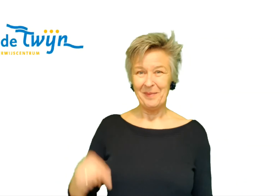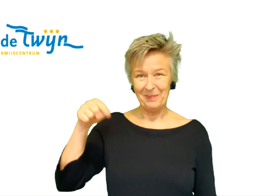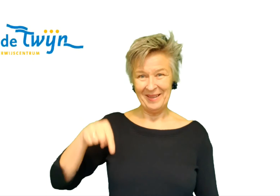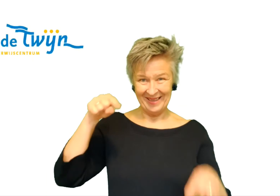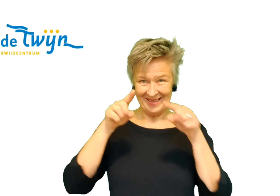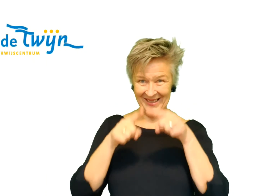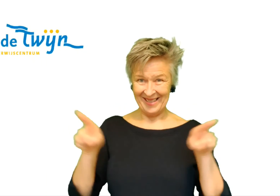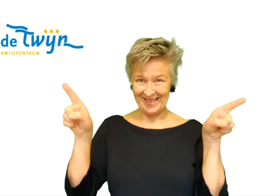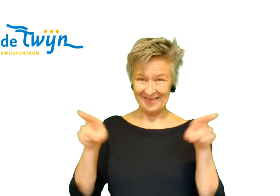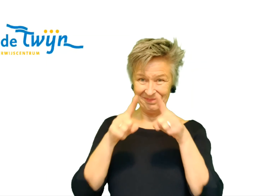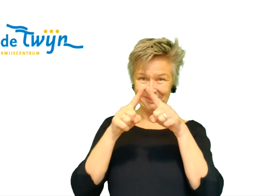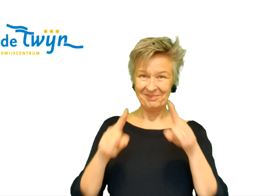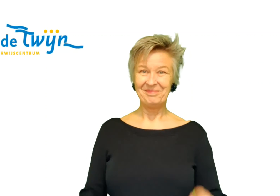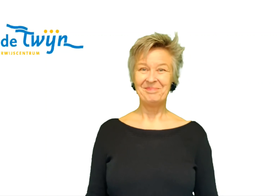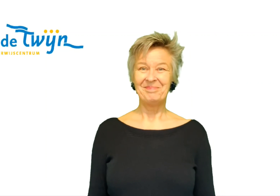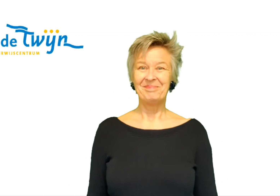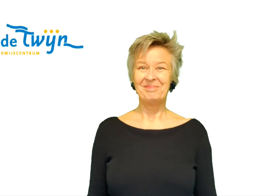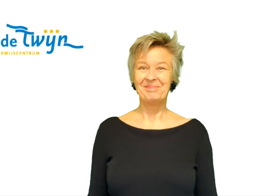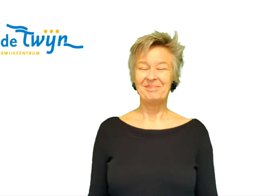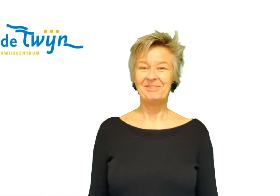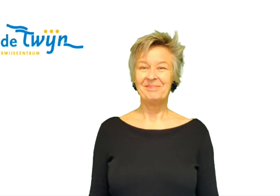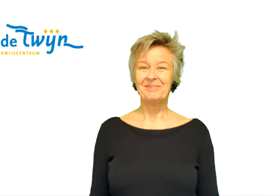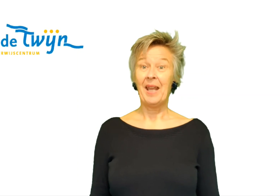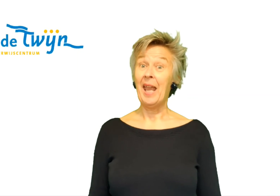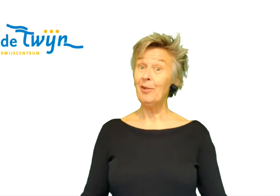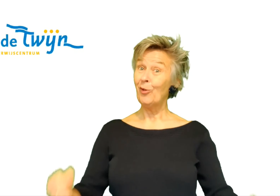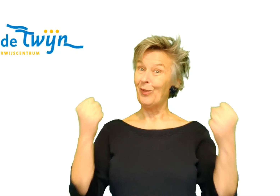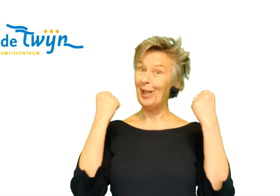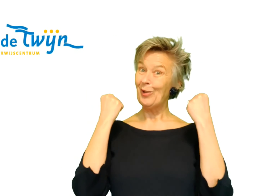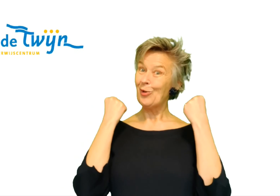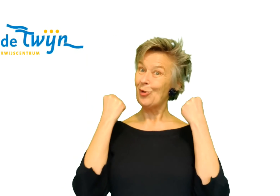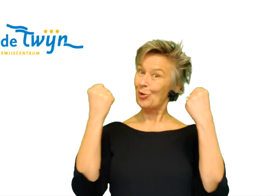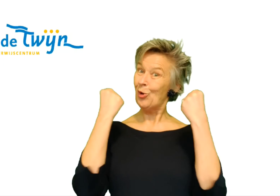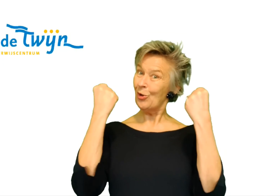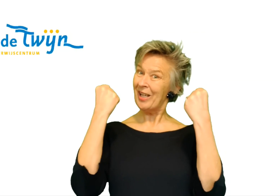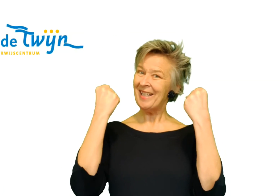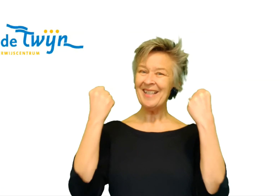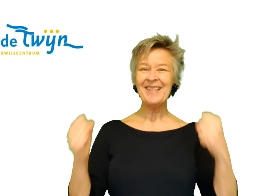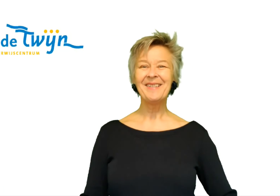met dit liedje. En weer succes!